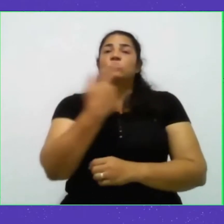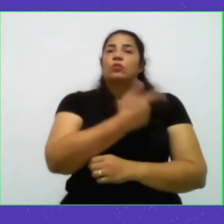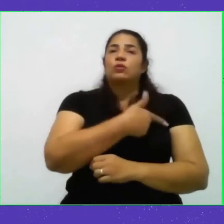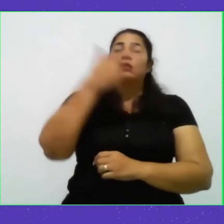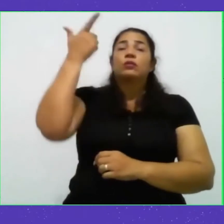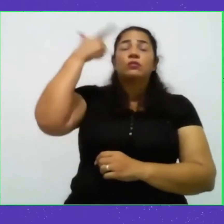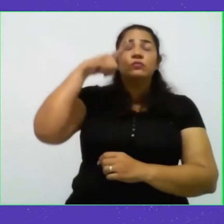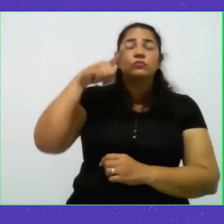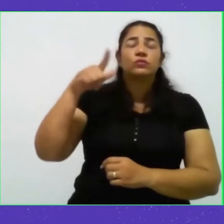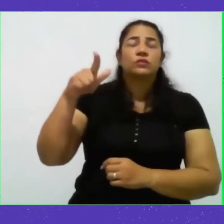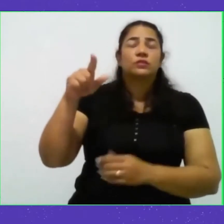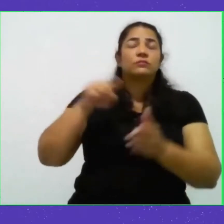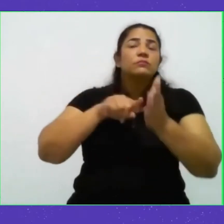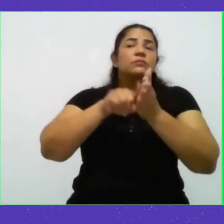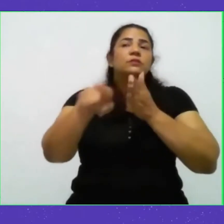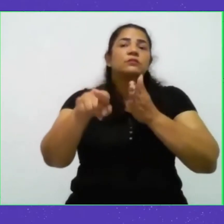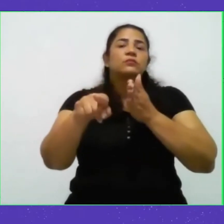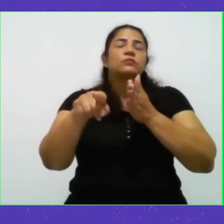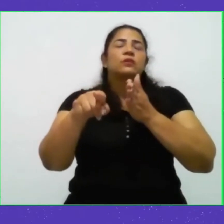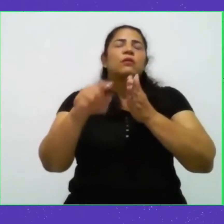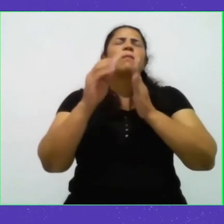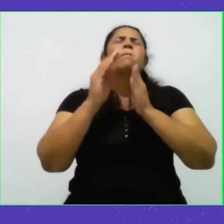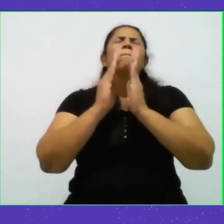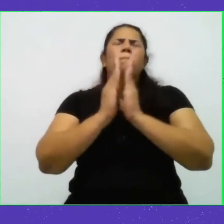Eu tenho certeza que você vai ficar corajoso.